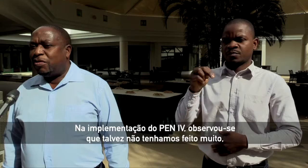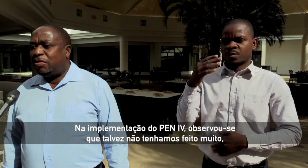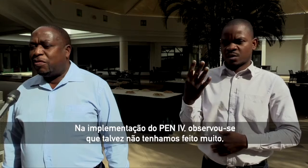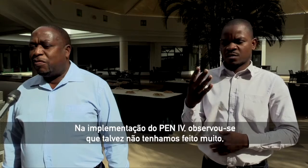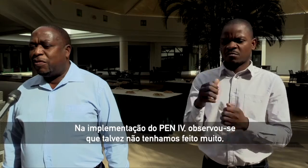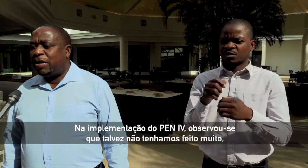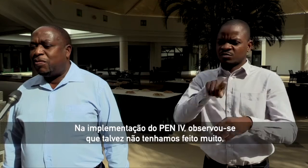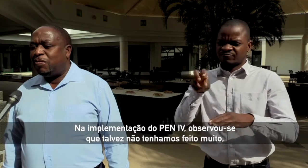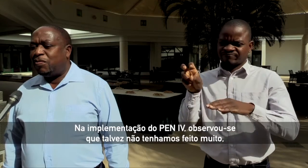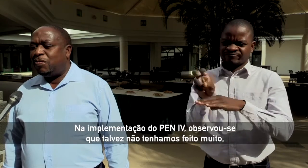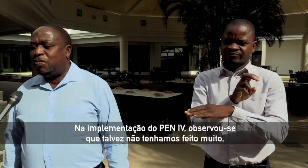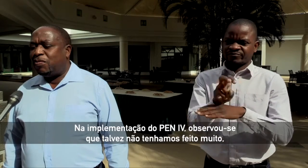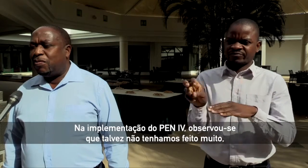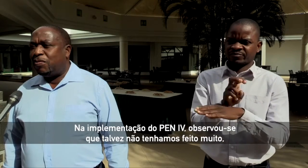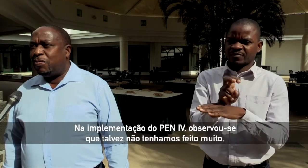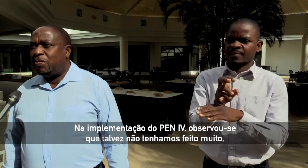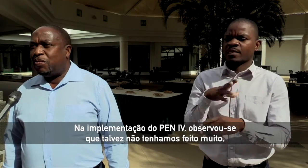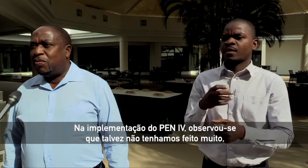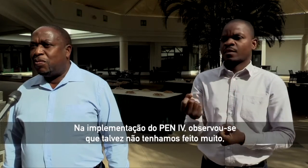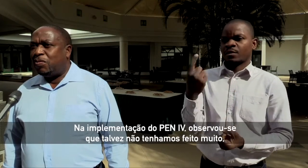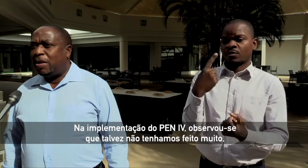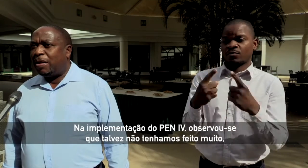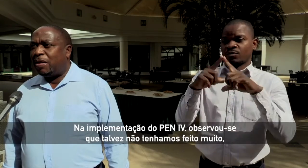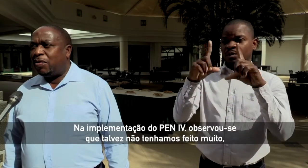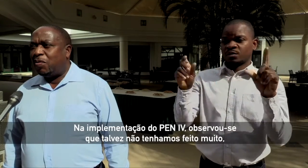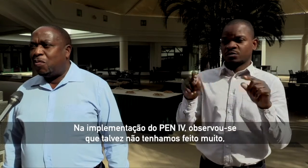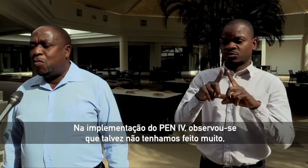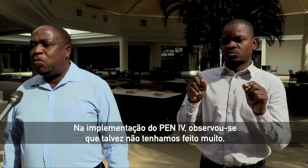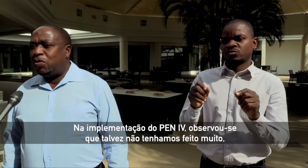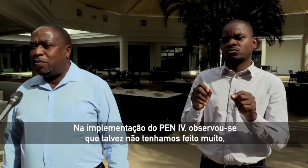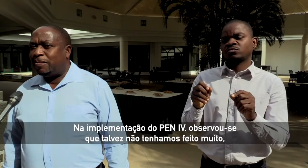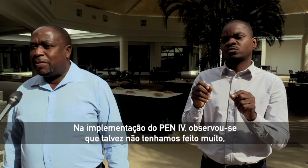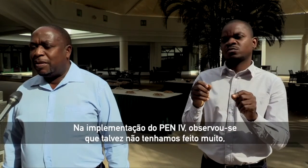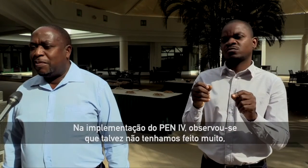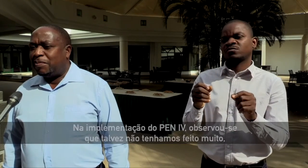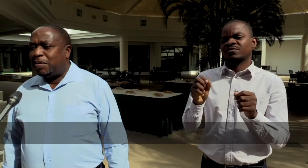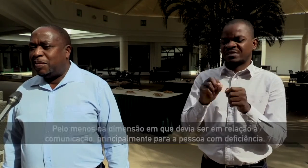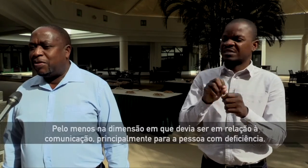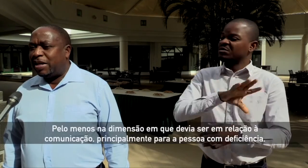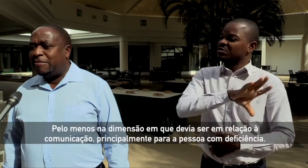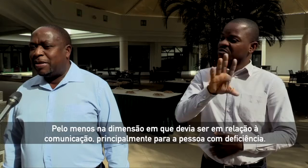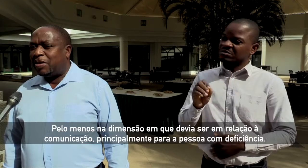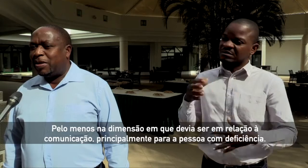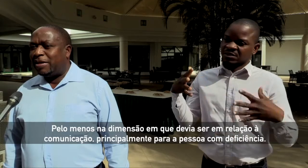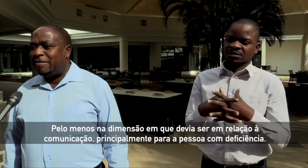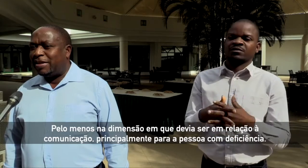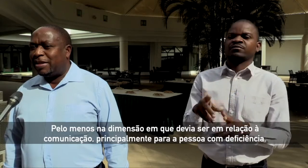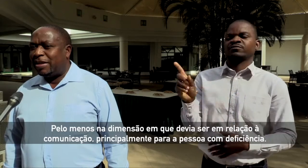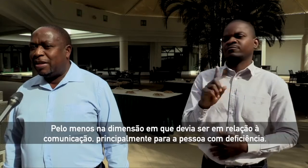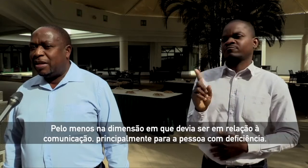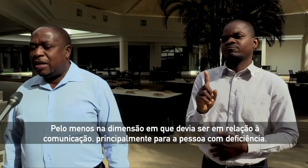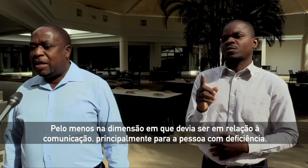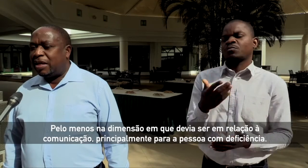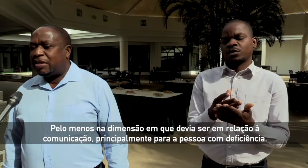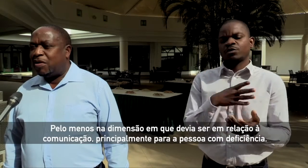feito muito, pelo menos na dimensão em que devia